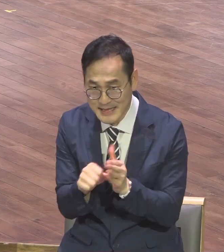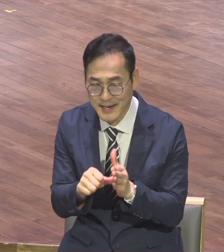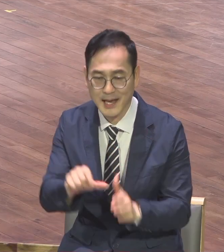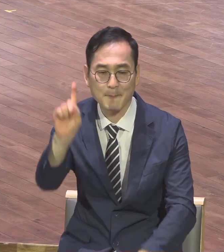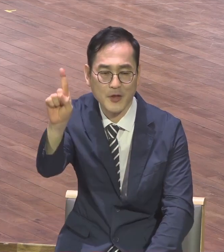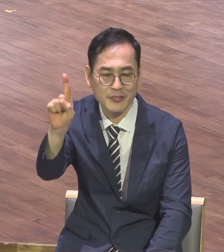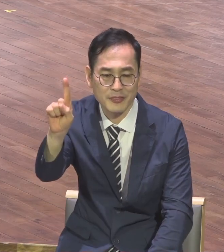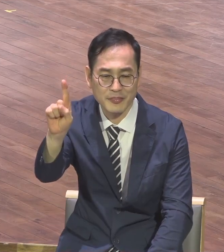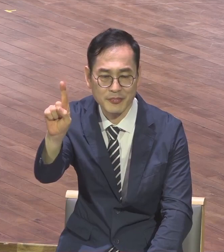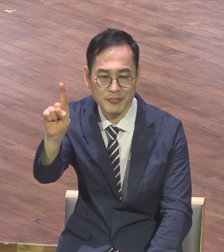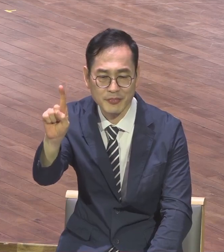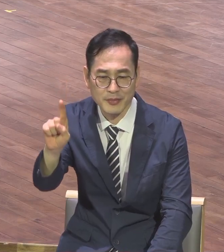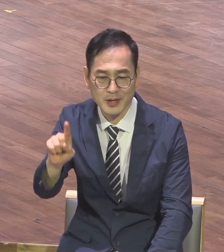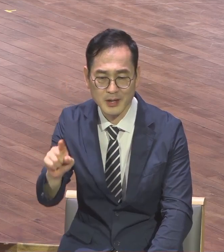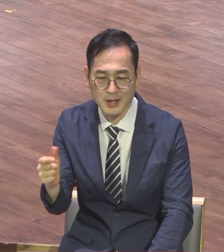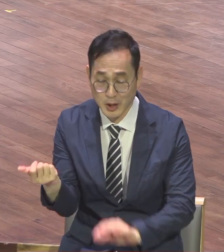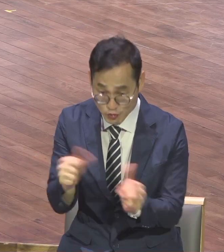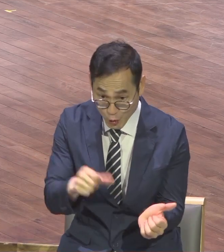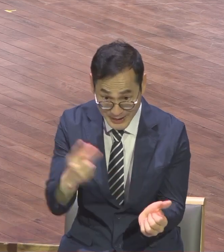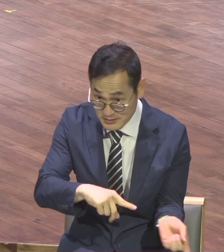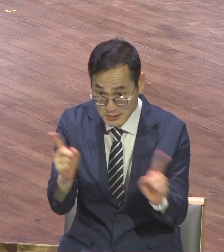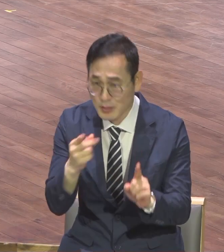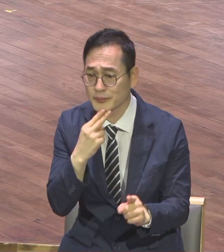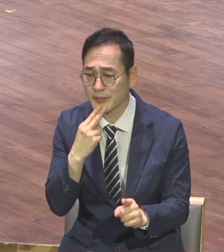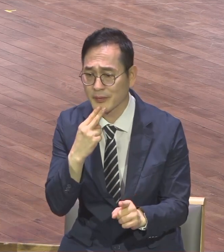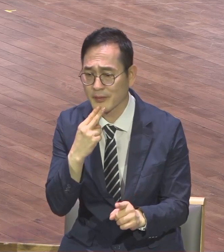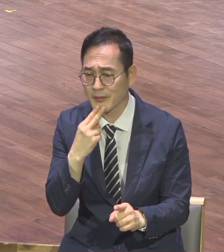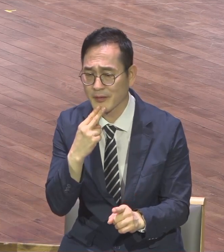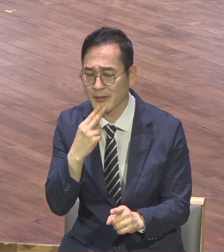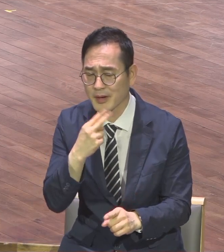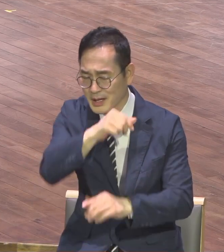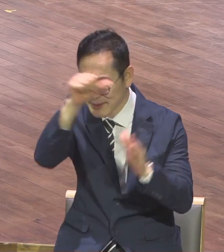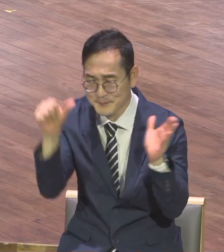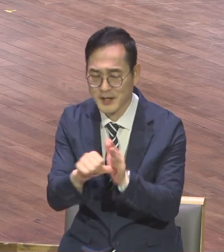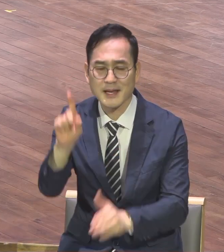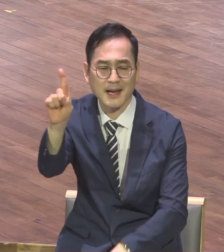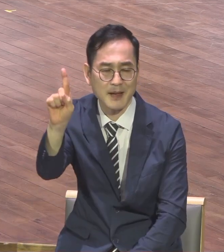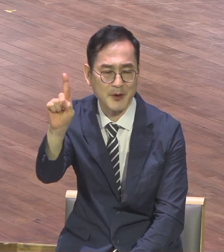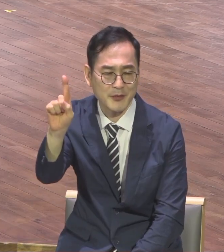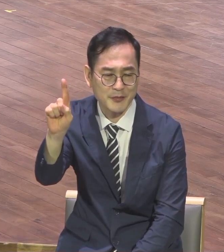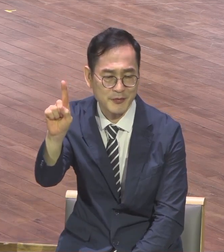번밖에 없는 인생. 사도 바울처럼 오직 주를 위하여 다 걸어버려.